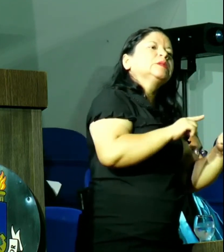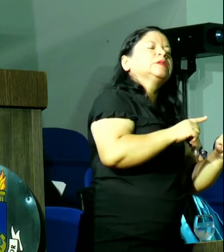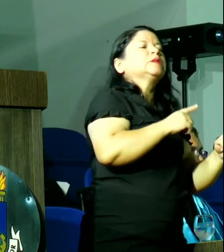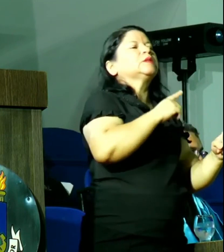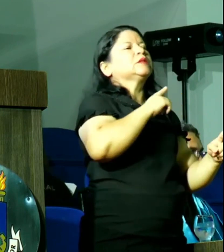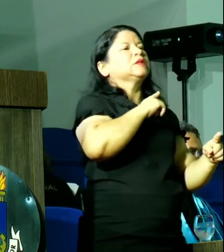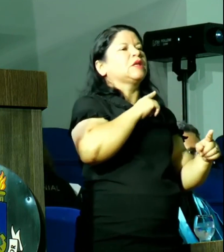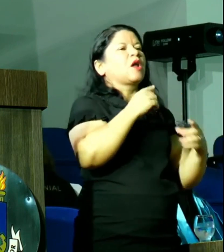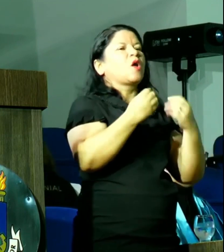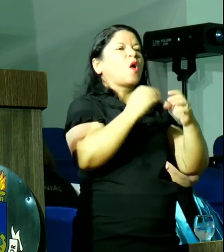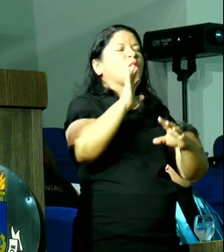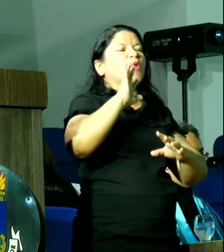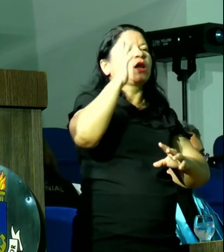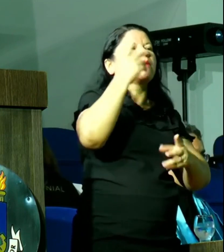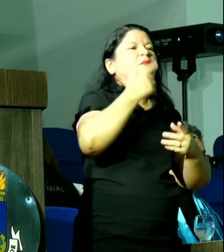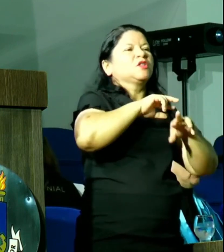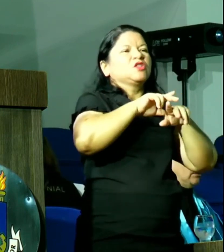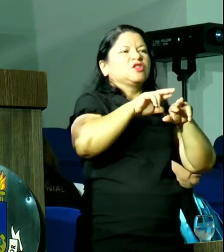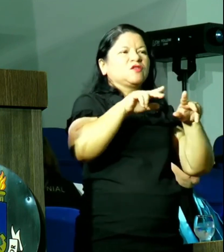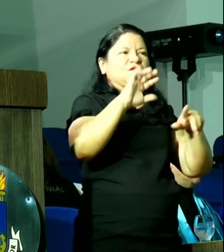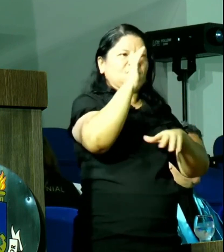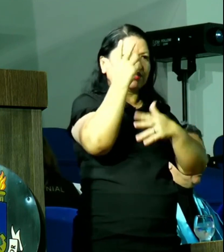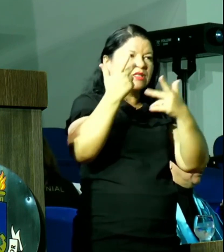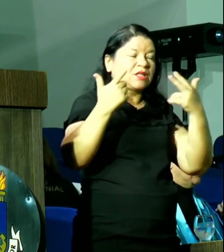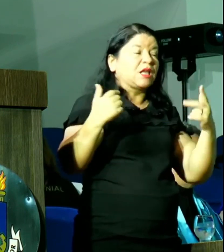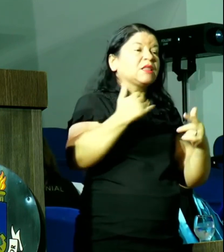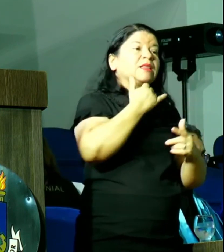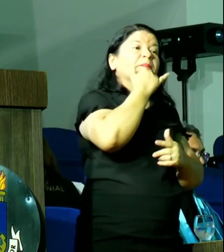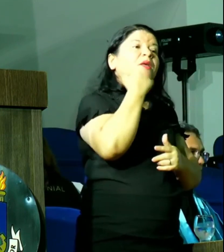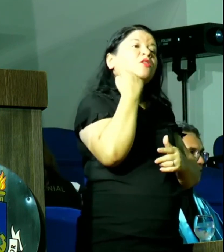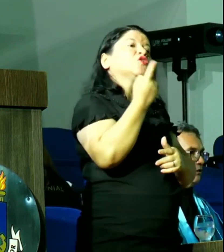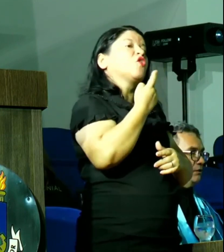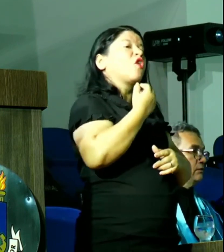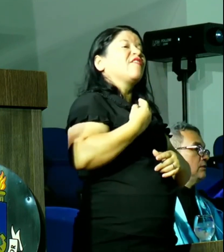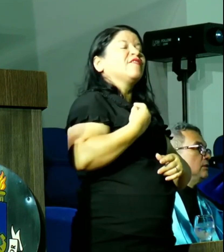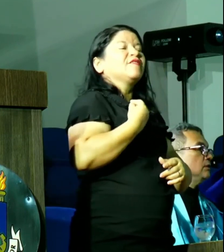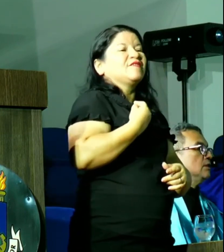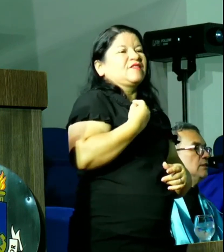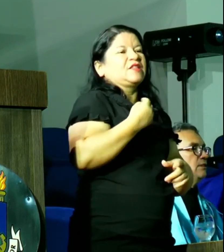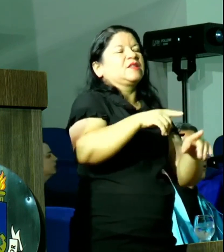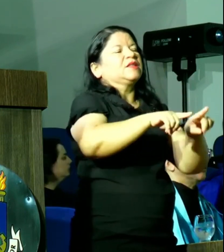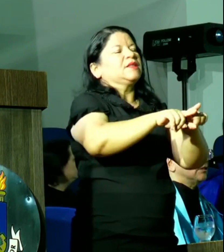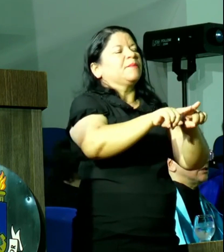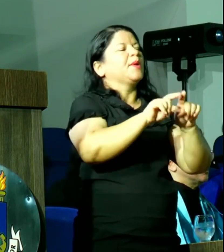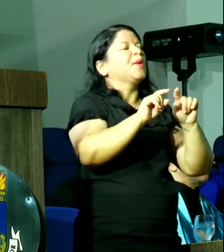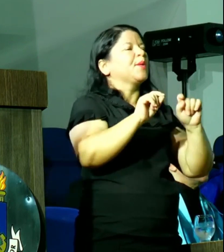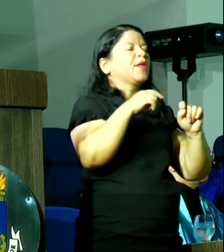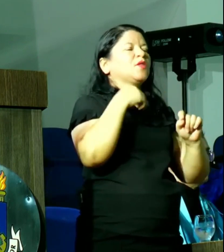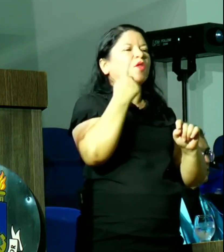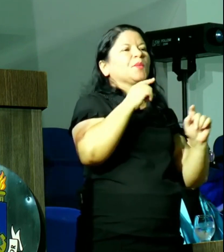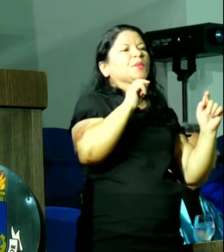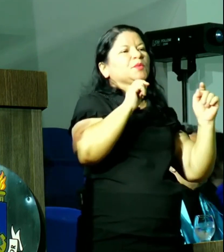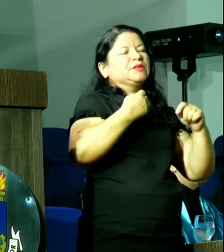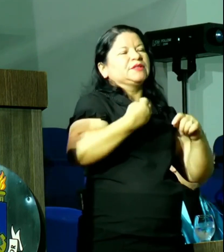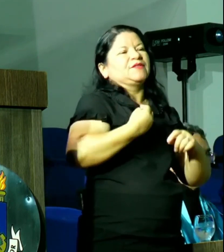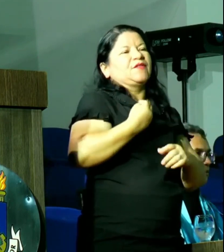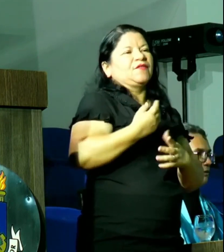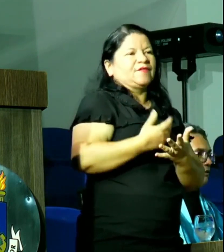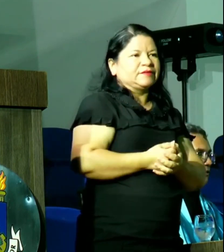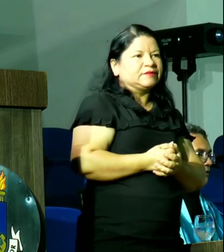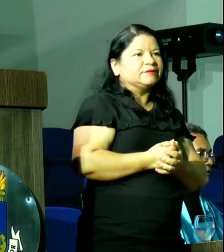clima e a biodiversidade. Disto depende a qualidade de vida e até mesmo a possibilidade da vida humana.